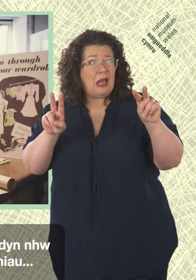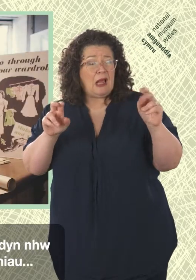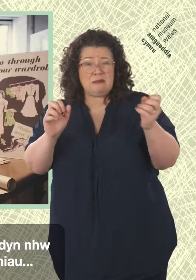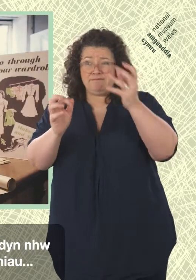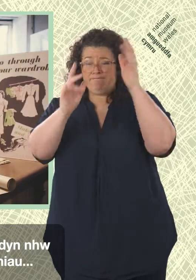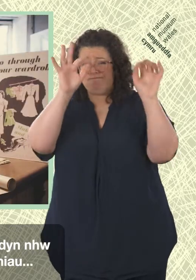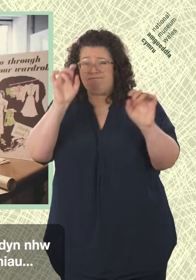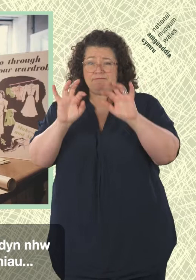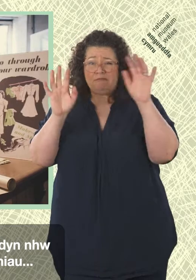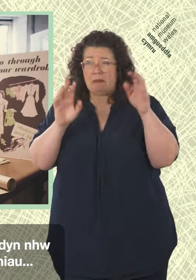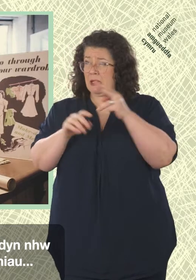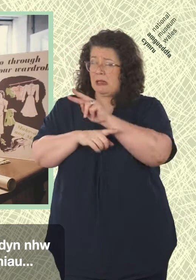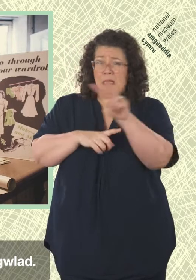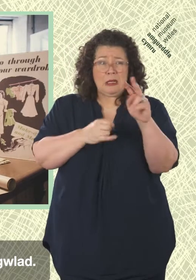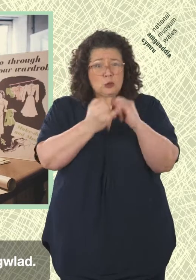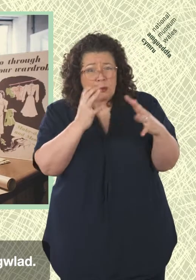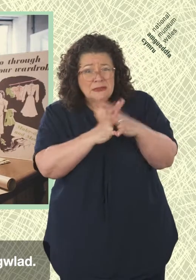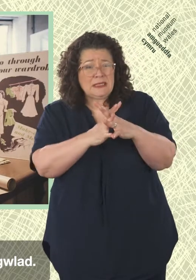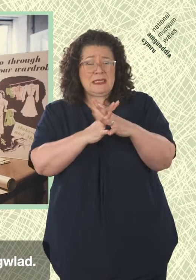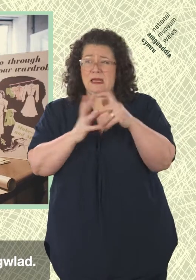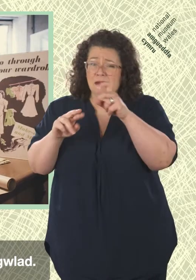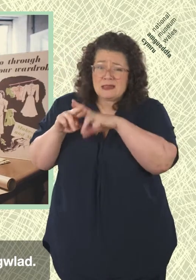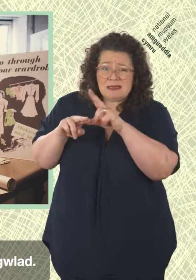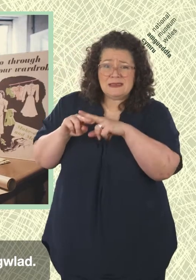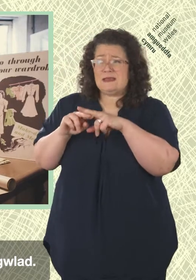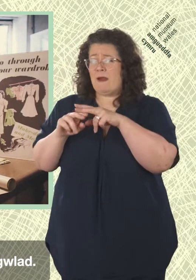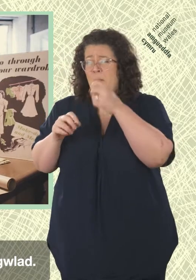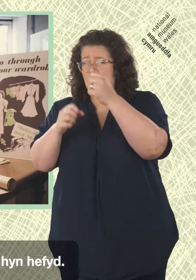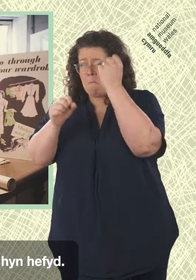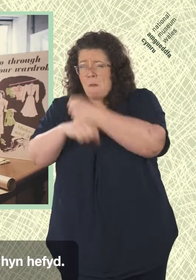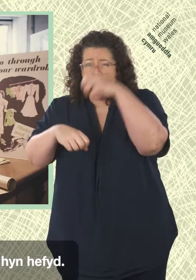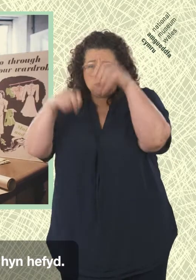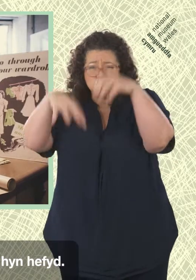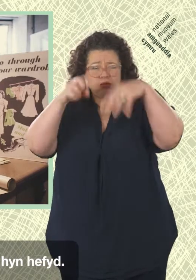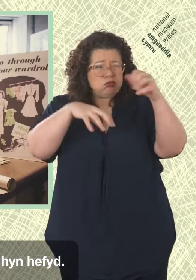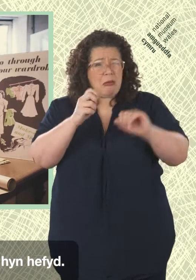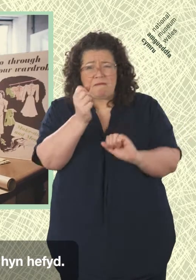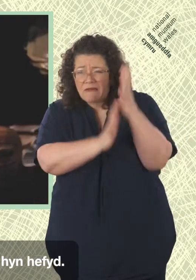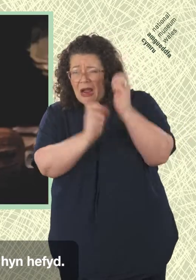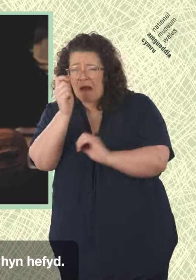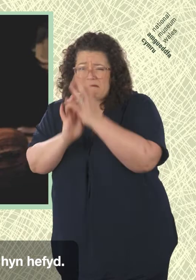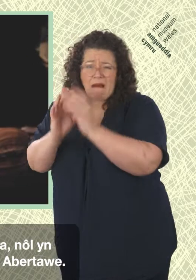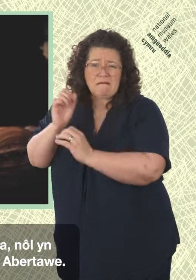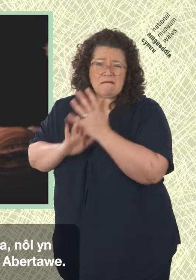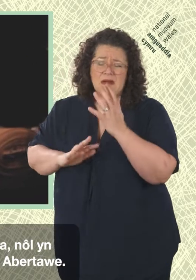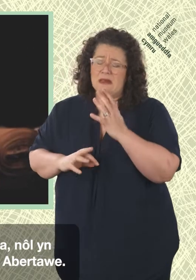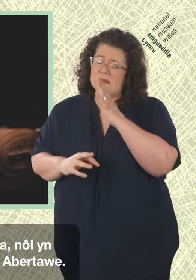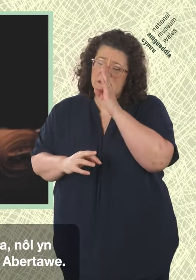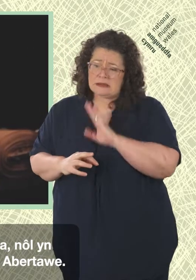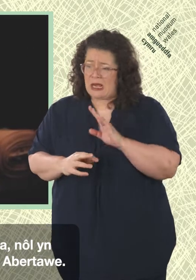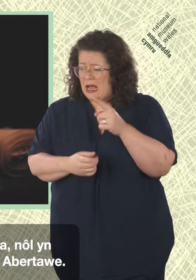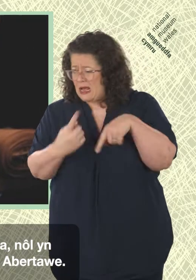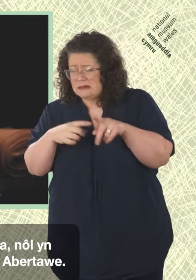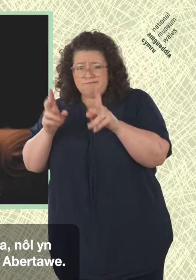rhaid i nhw becso amdano o'r bomiau, dim rili yn yr cefn gwlad. A ni wedi bod yn lwcus fan hyn hefyd. Dwi'n cofio'r amser